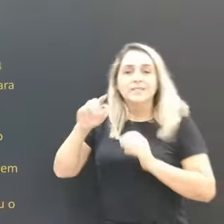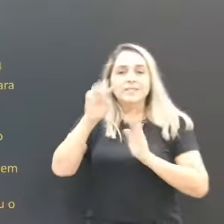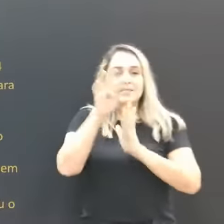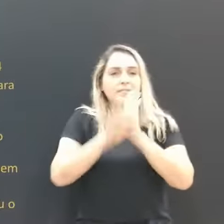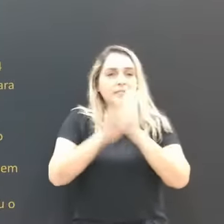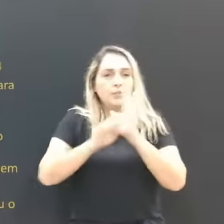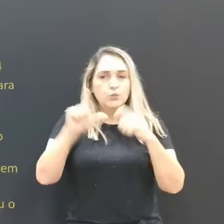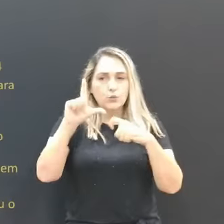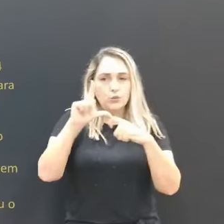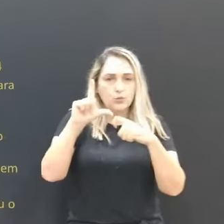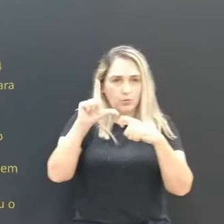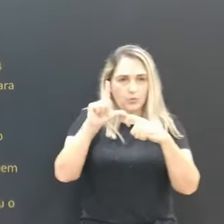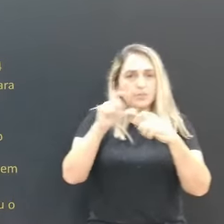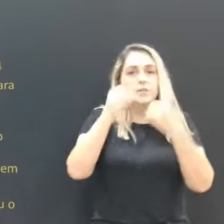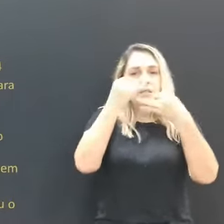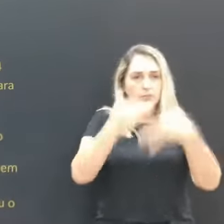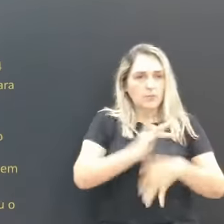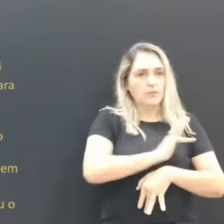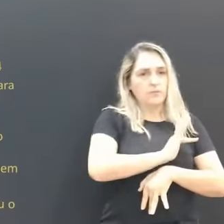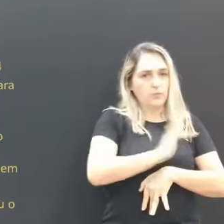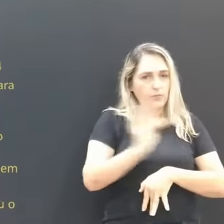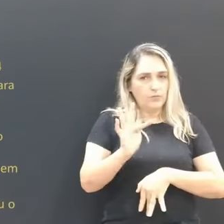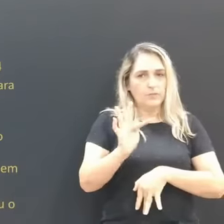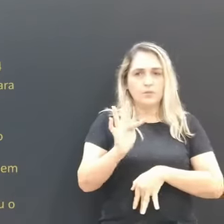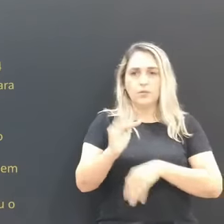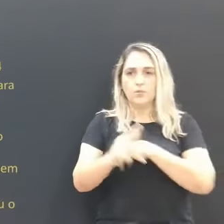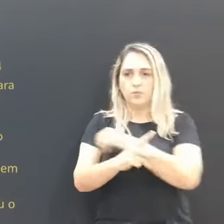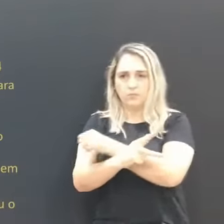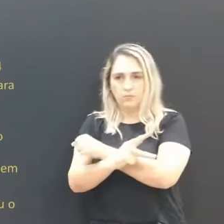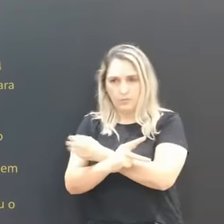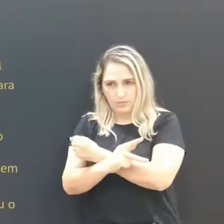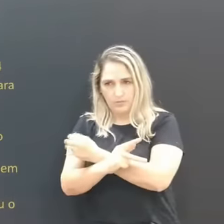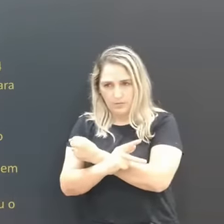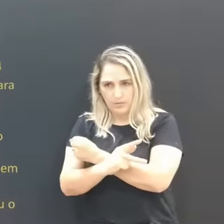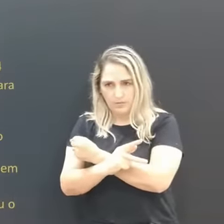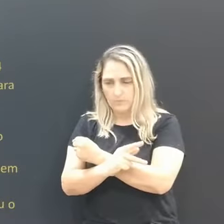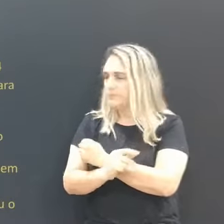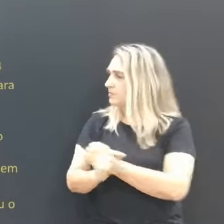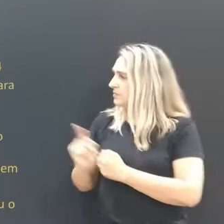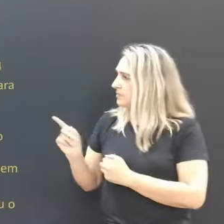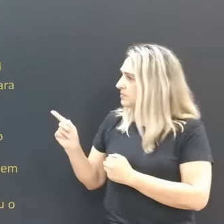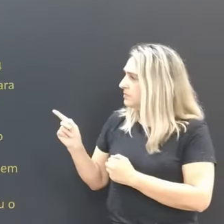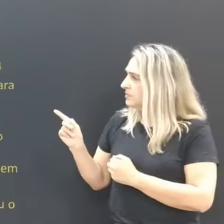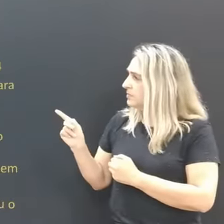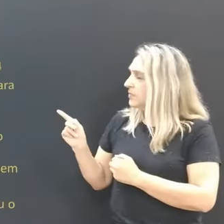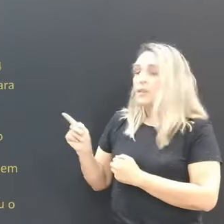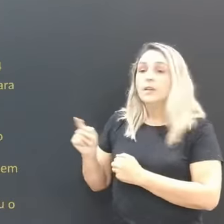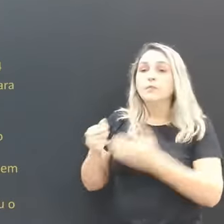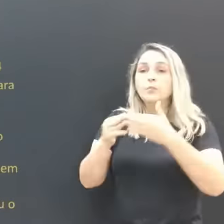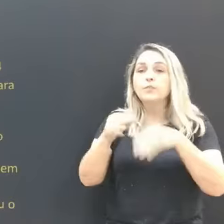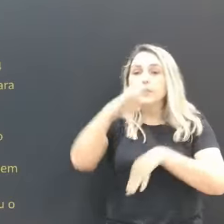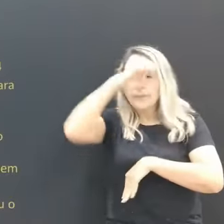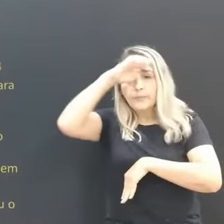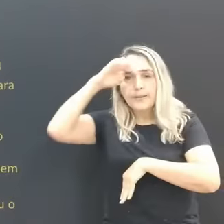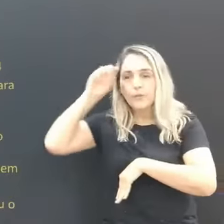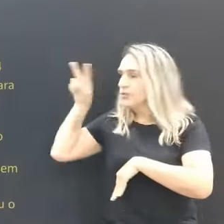Então, olha só. Temos aqui em Lucas, capítulo 18, versículos de 10 a 14, que diz o seguinte,